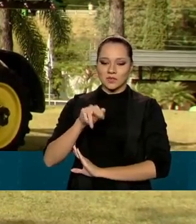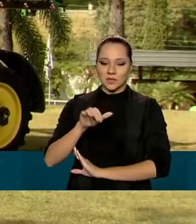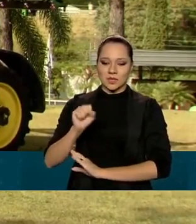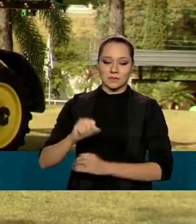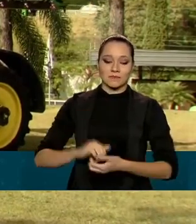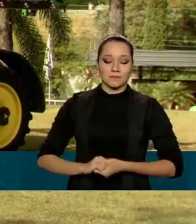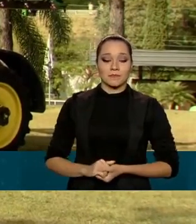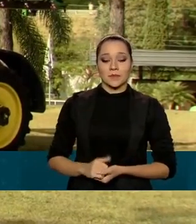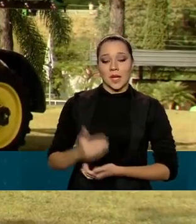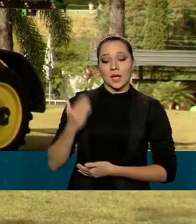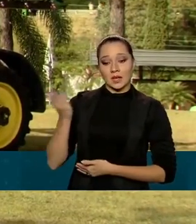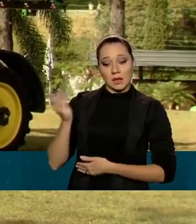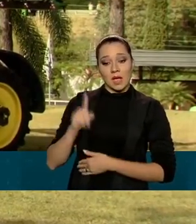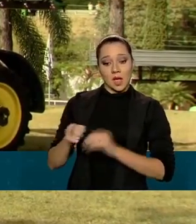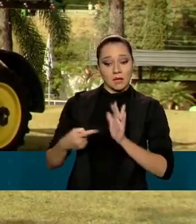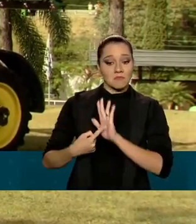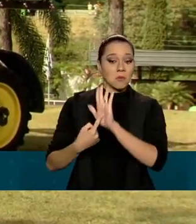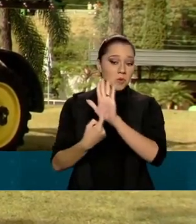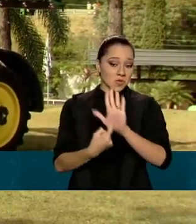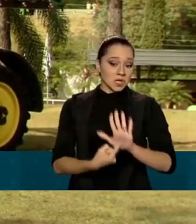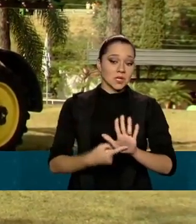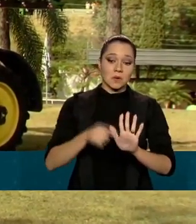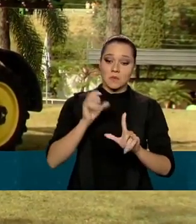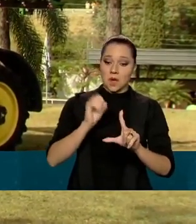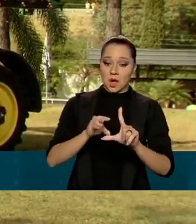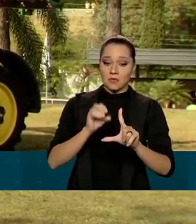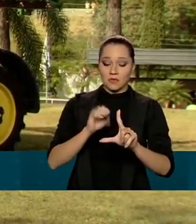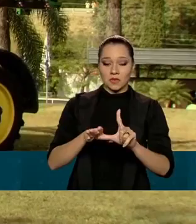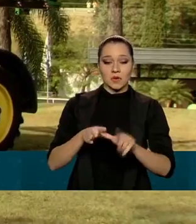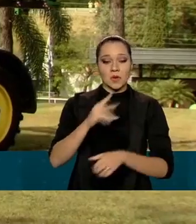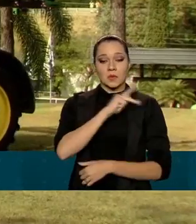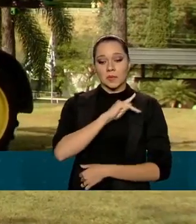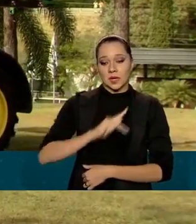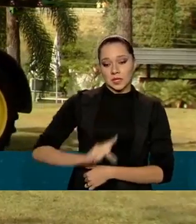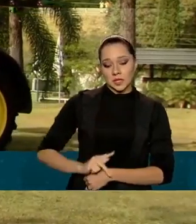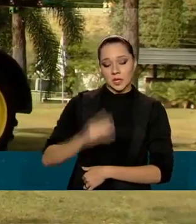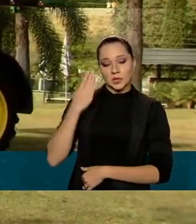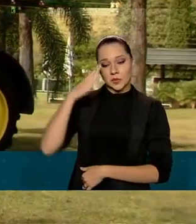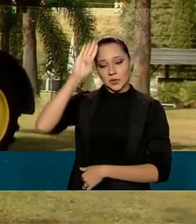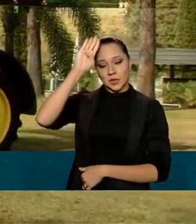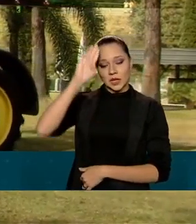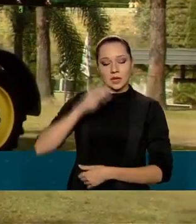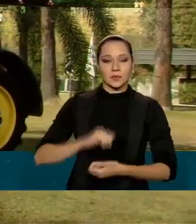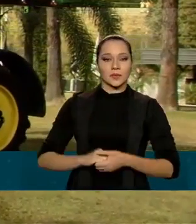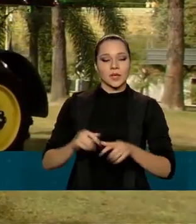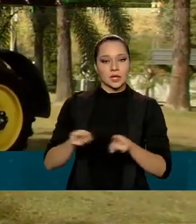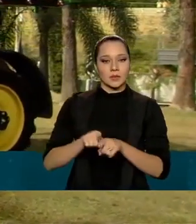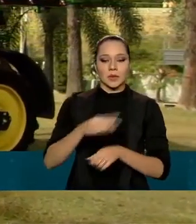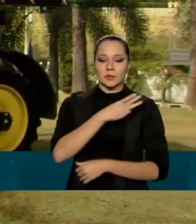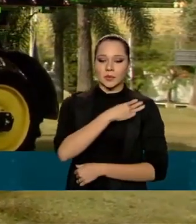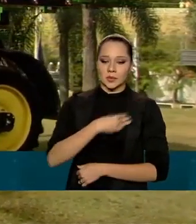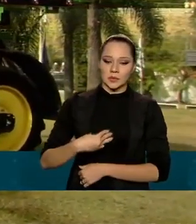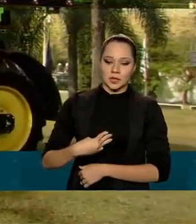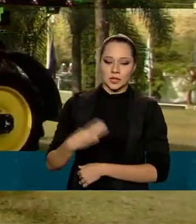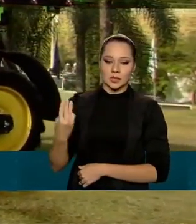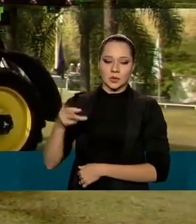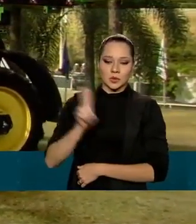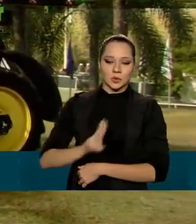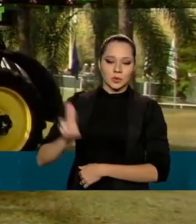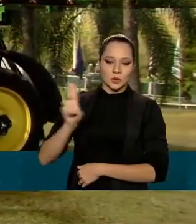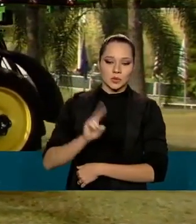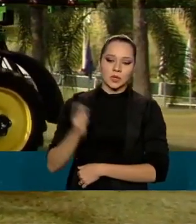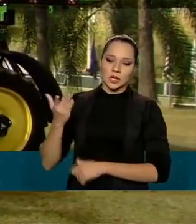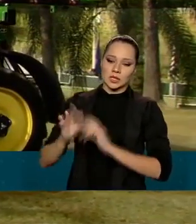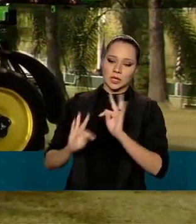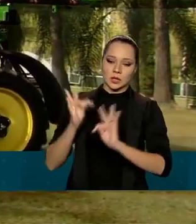Agora sim, lá é a demonstração ao vivo ali para o presidente Jair Bolsonaro e também para os ministros do uso